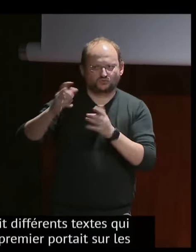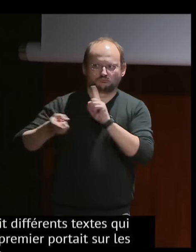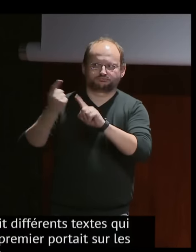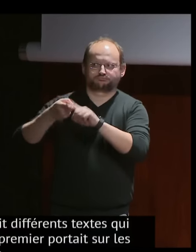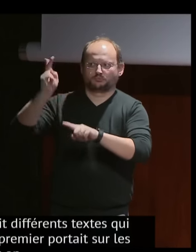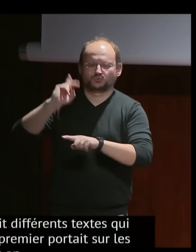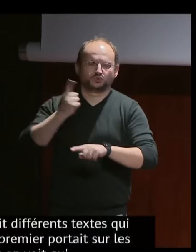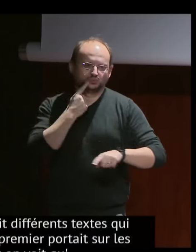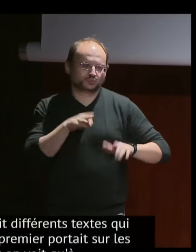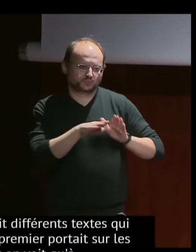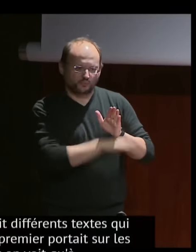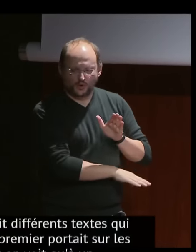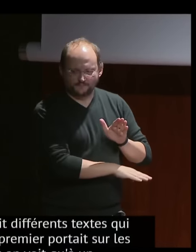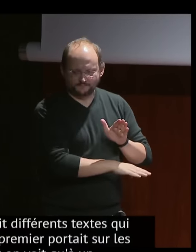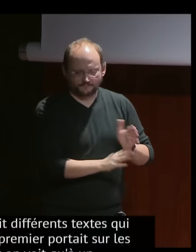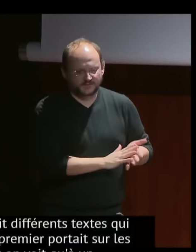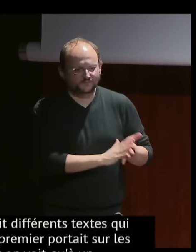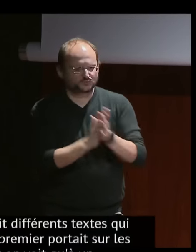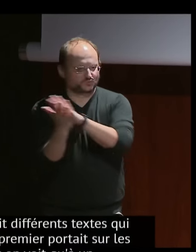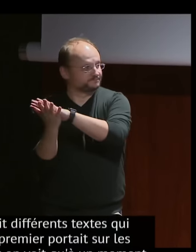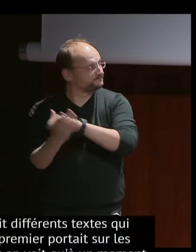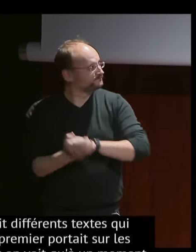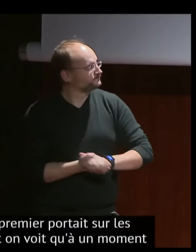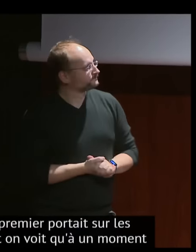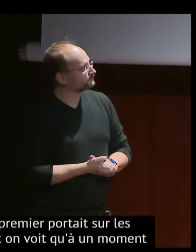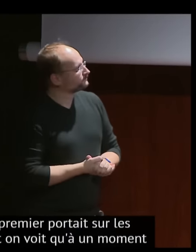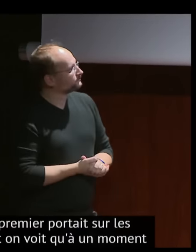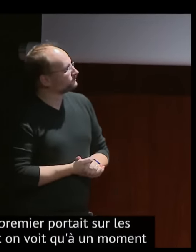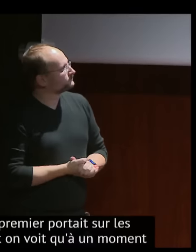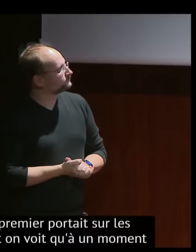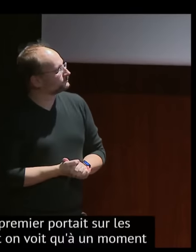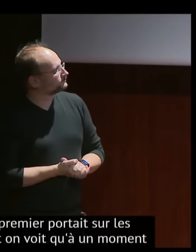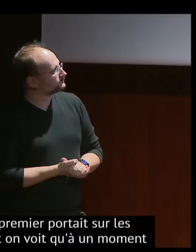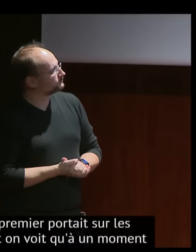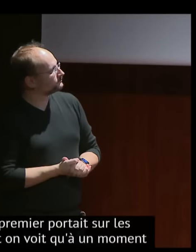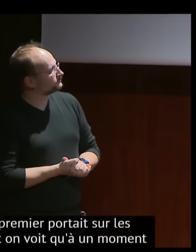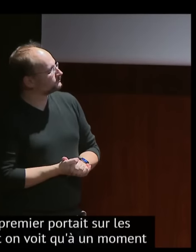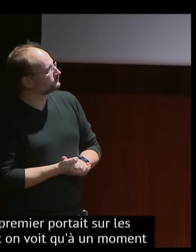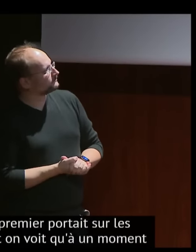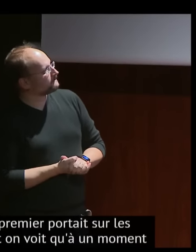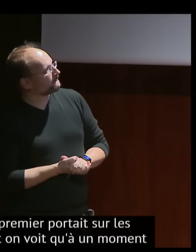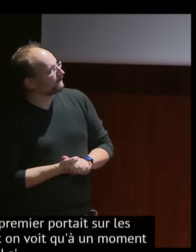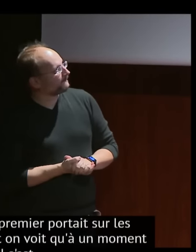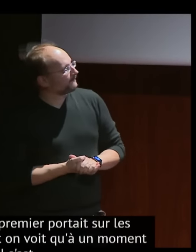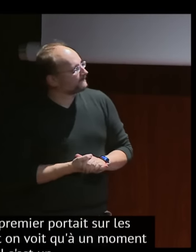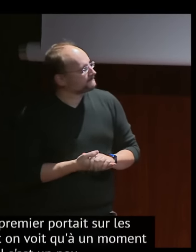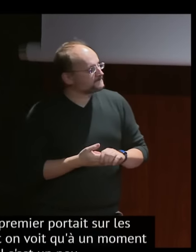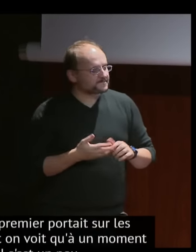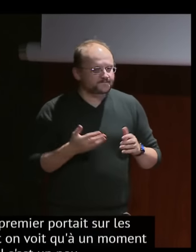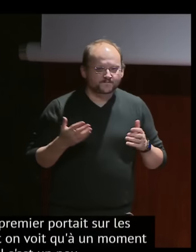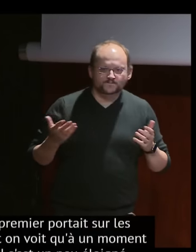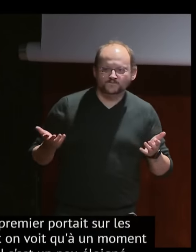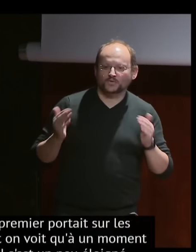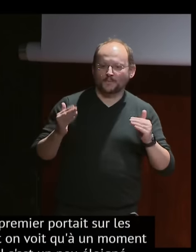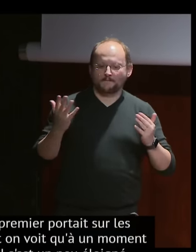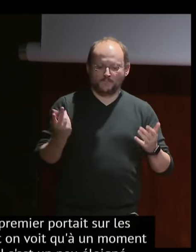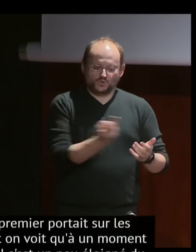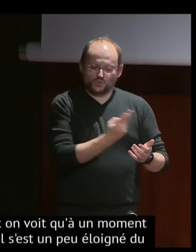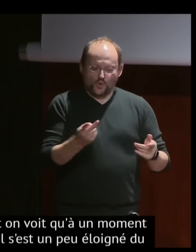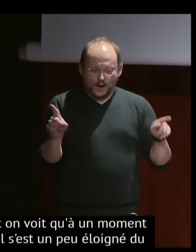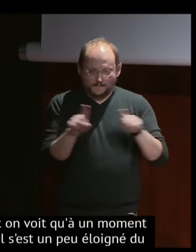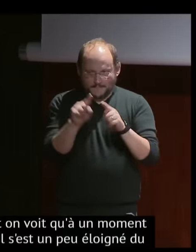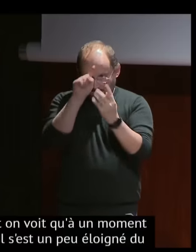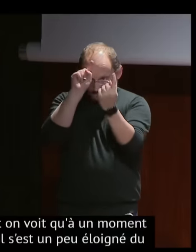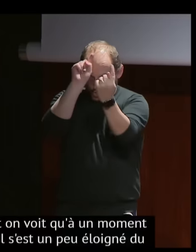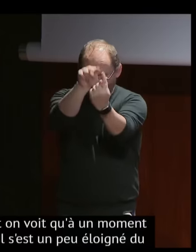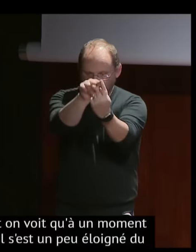moment, voilà, il avait envie de traiter d'autres sujets. Il s'est un peu éloigné du monde des sourds et a plutôt traité de politique, de la